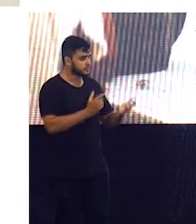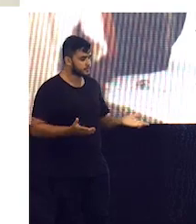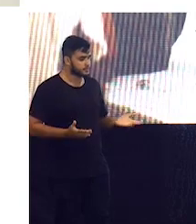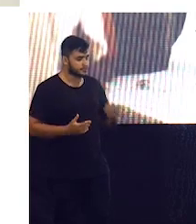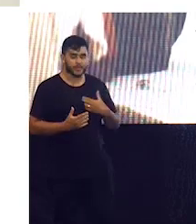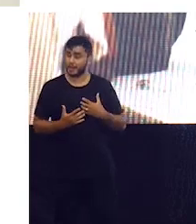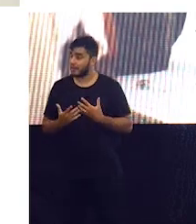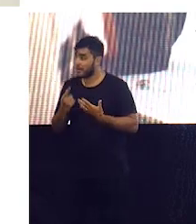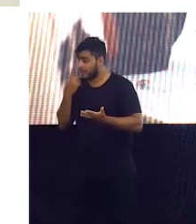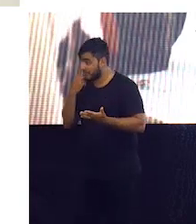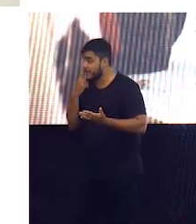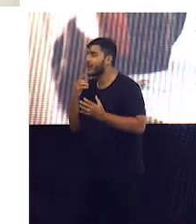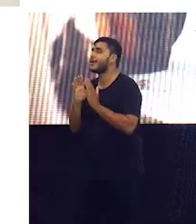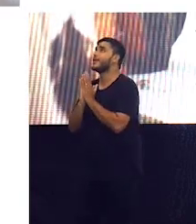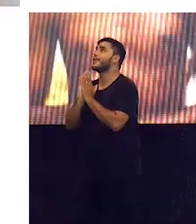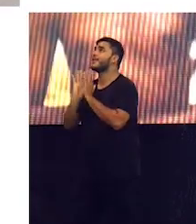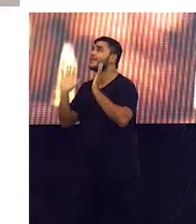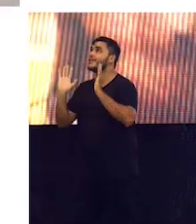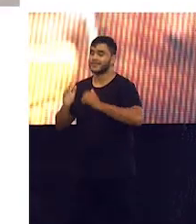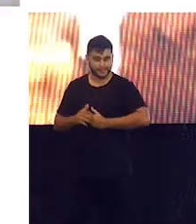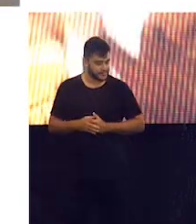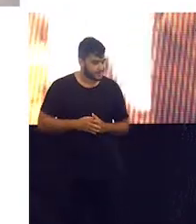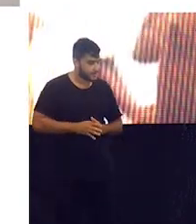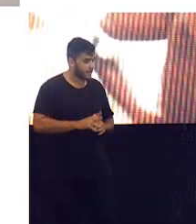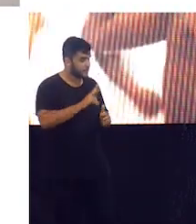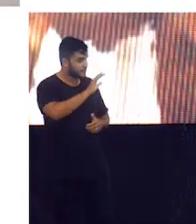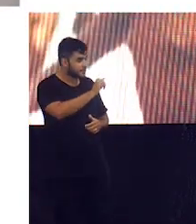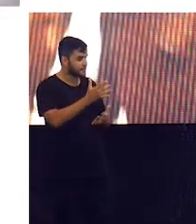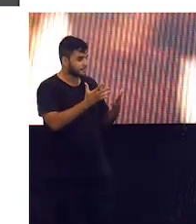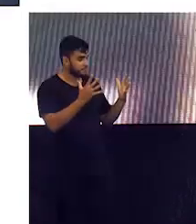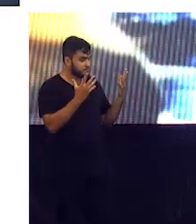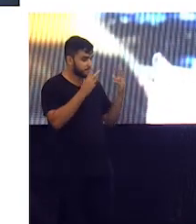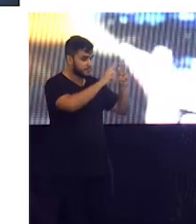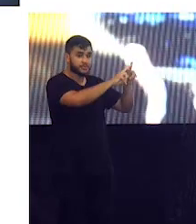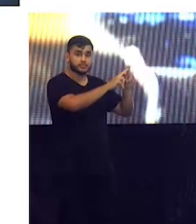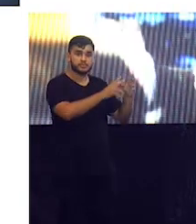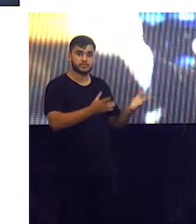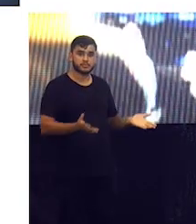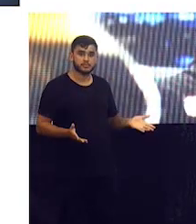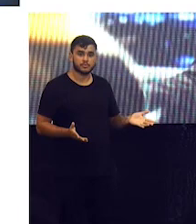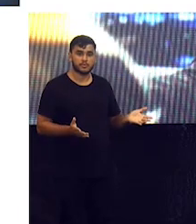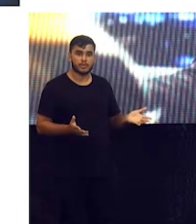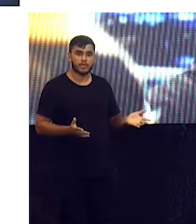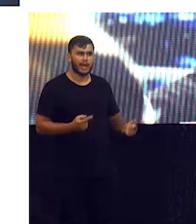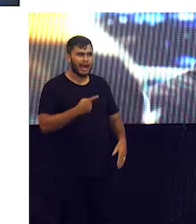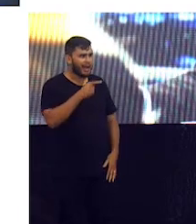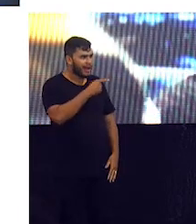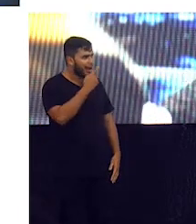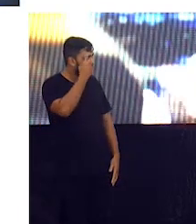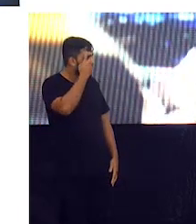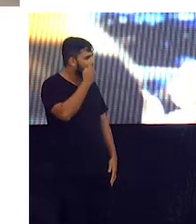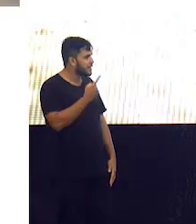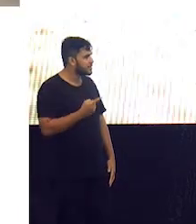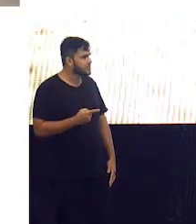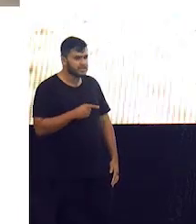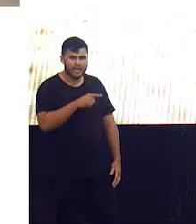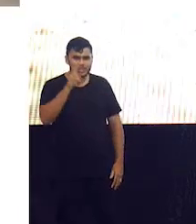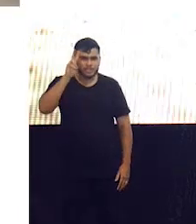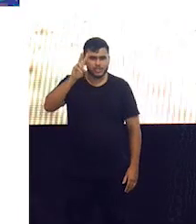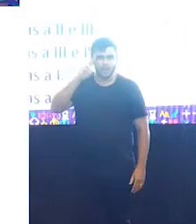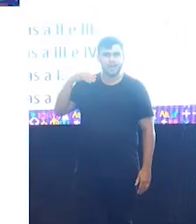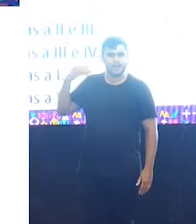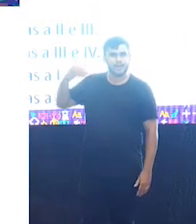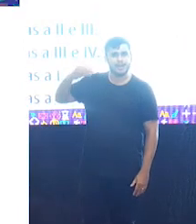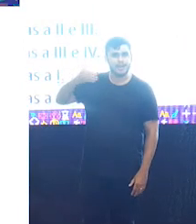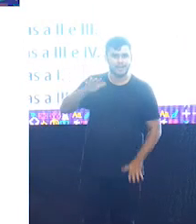Tá bom. Então vamos lá. Mulheres e crianças primeiro! Bora, negada! E foi exatamente assim que aconteceu. Tá